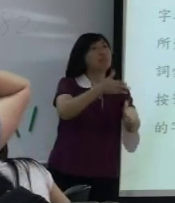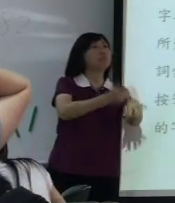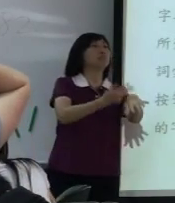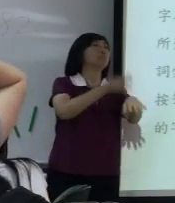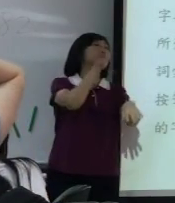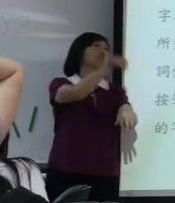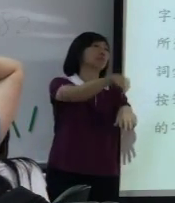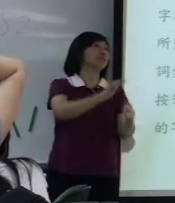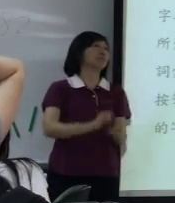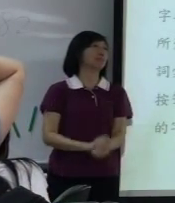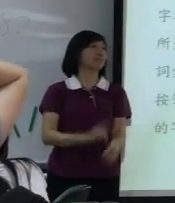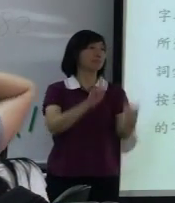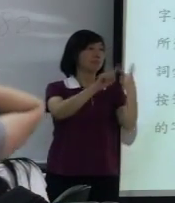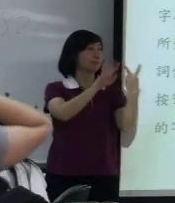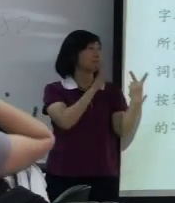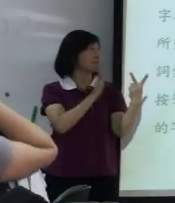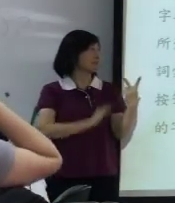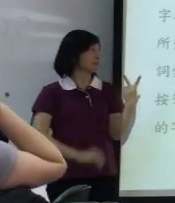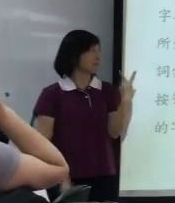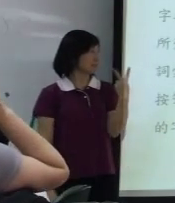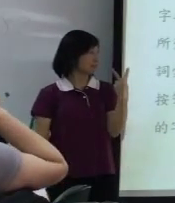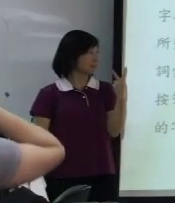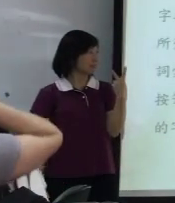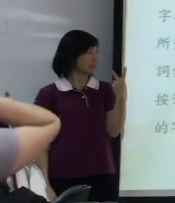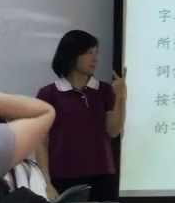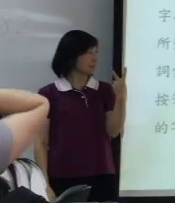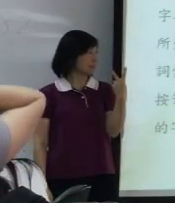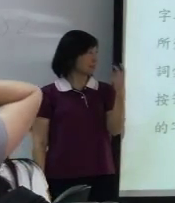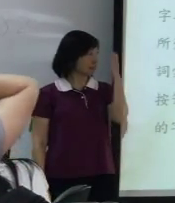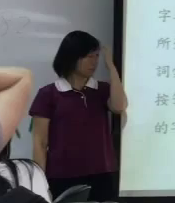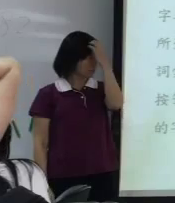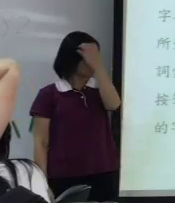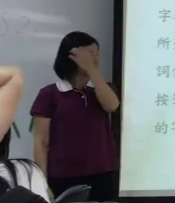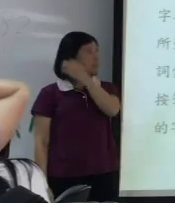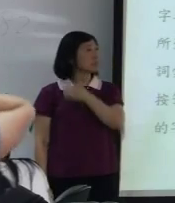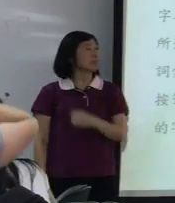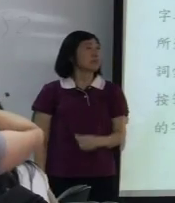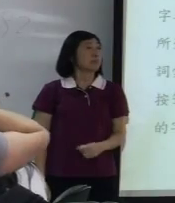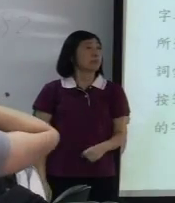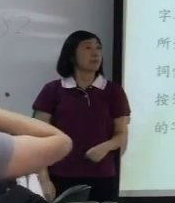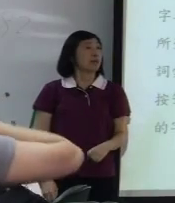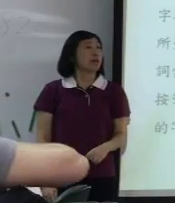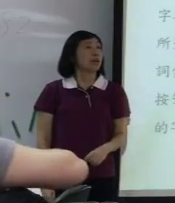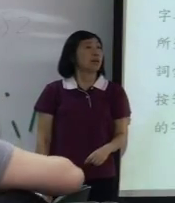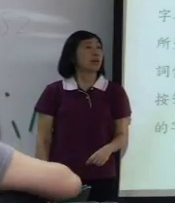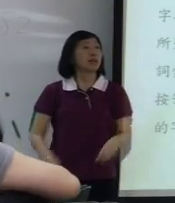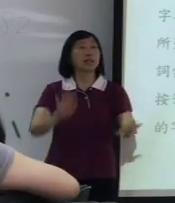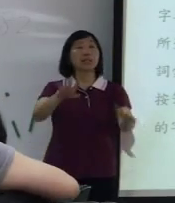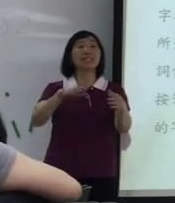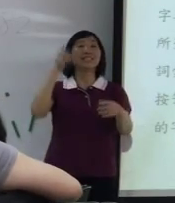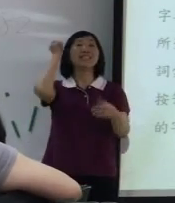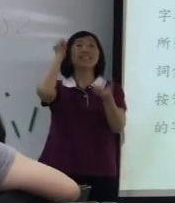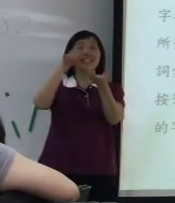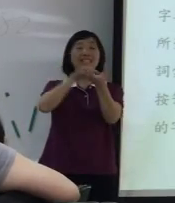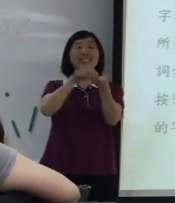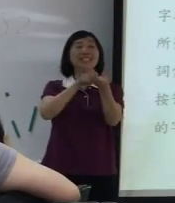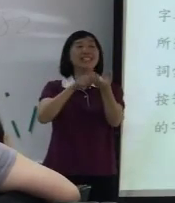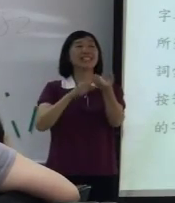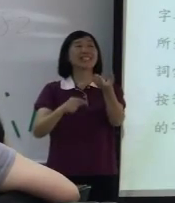法。第二种呢？第二种就是现在是智慧型手机